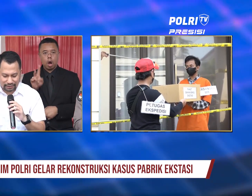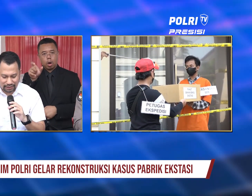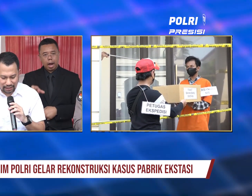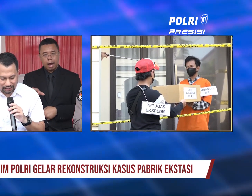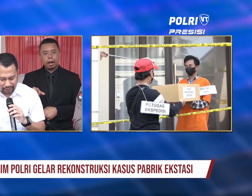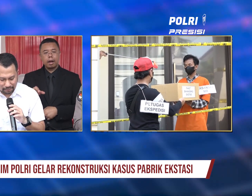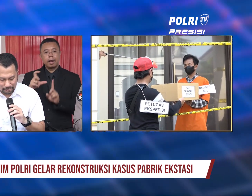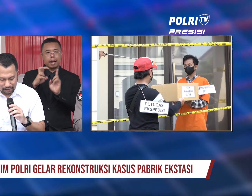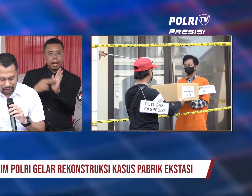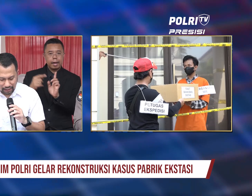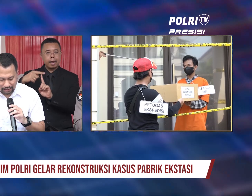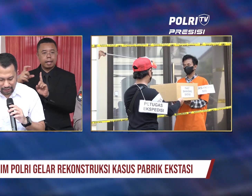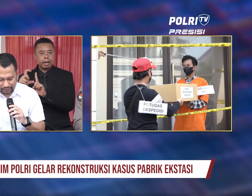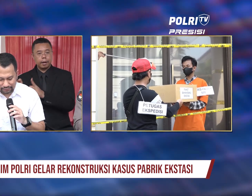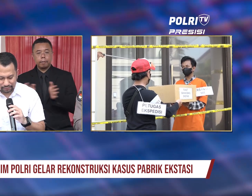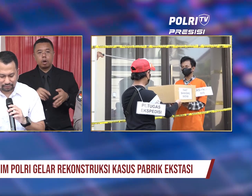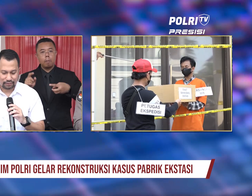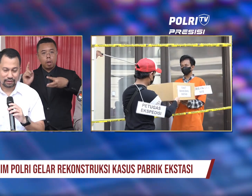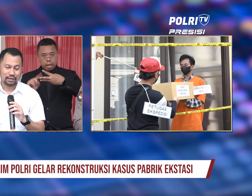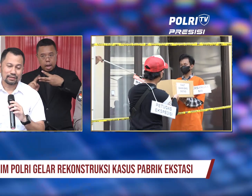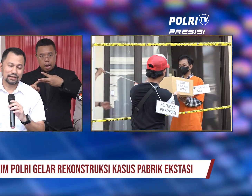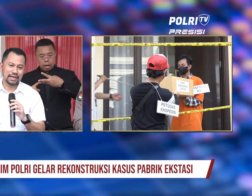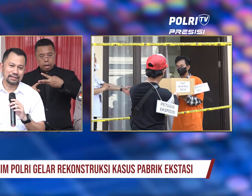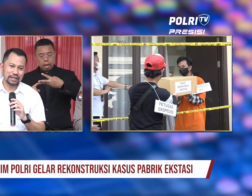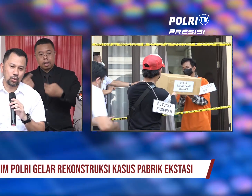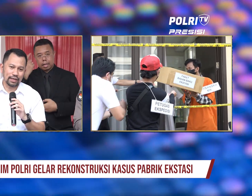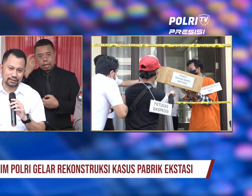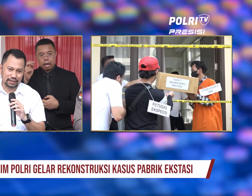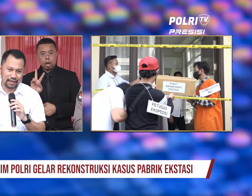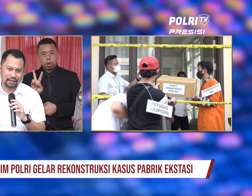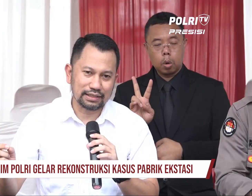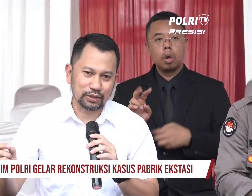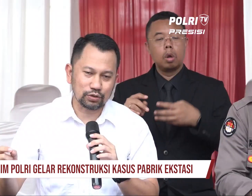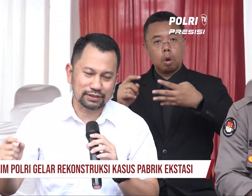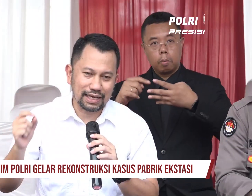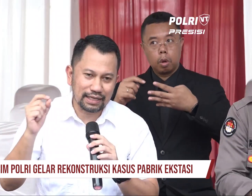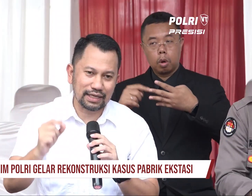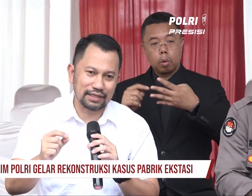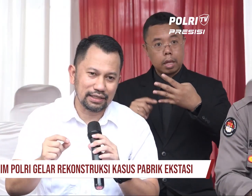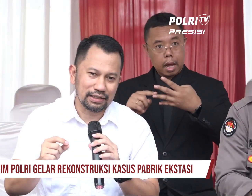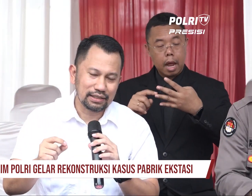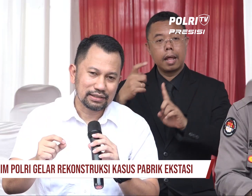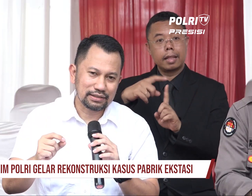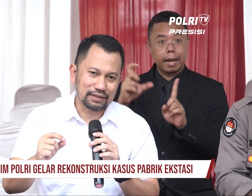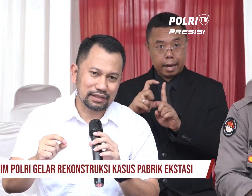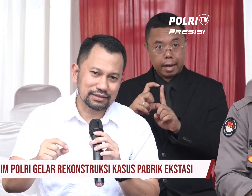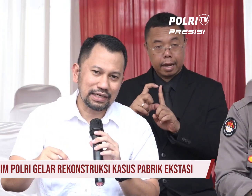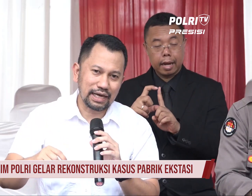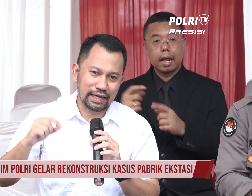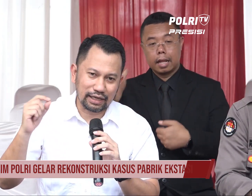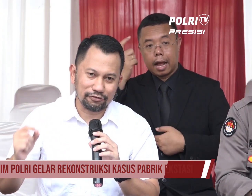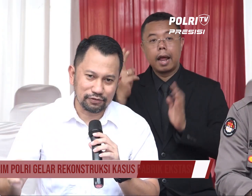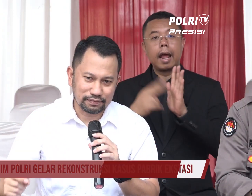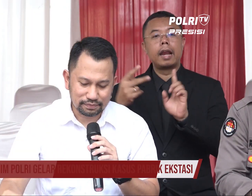Fakta ketiga adalah tersangka kedua dan ketiga yaitu tersangka TD dan